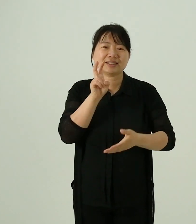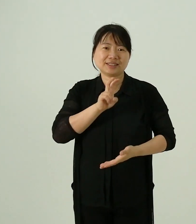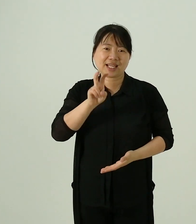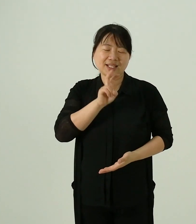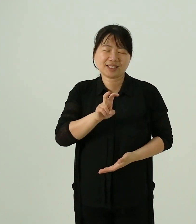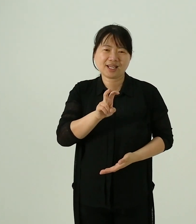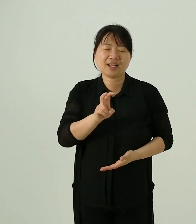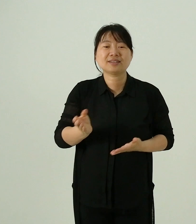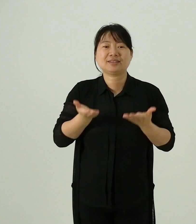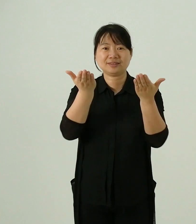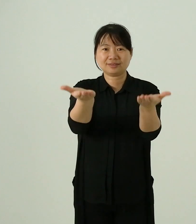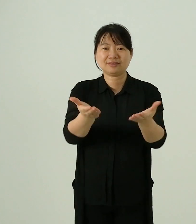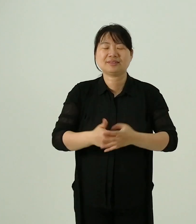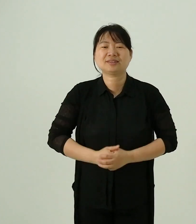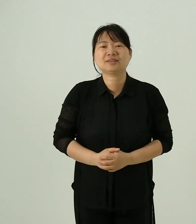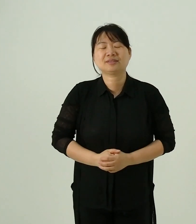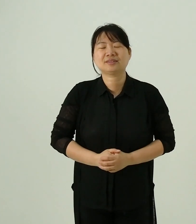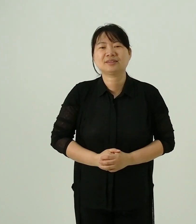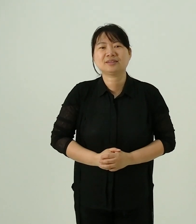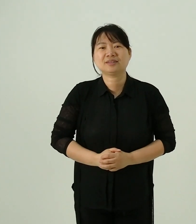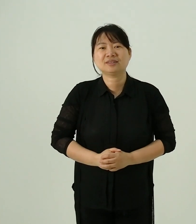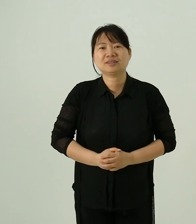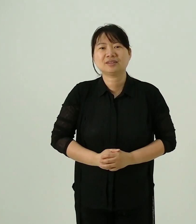찬양을 드리도록 하겠습니다.